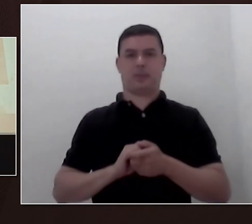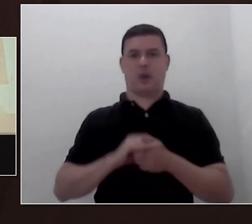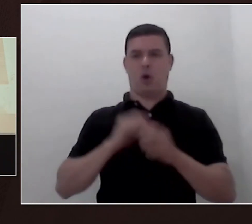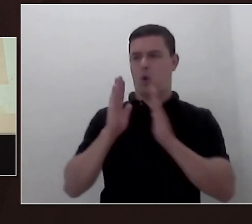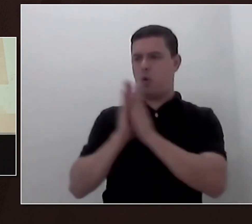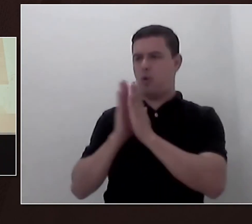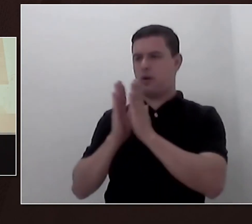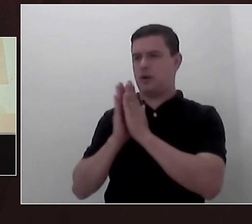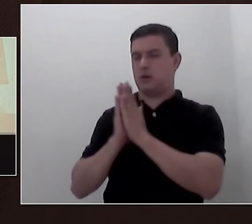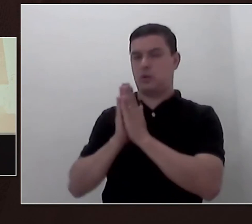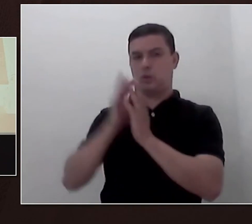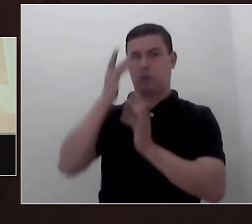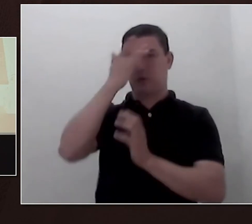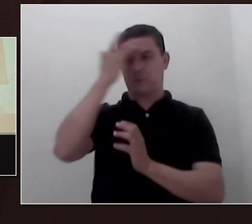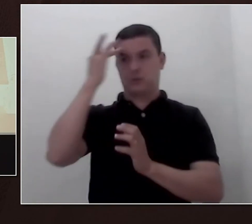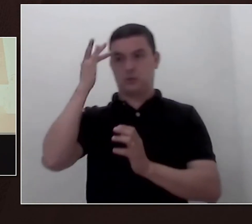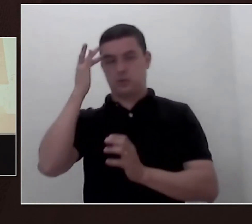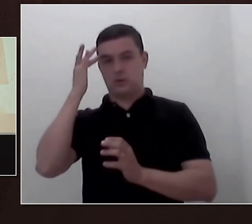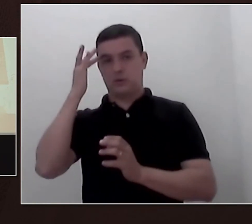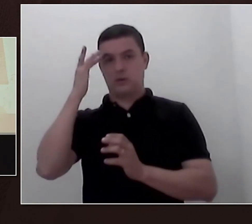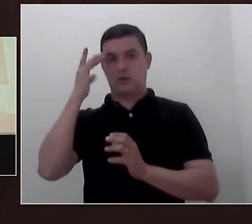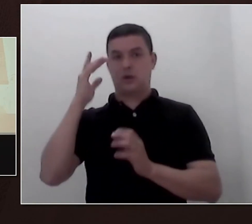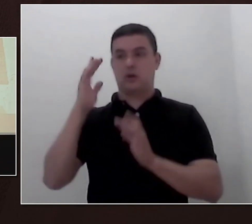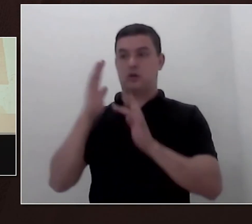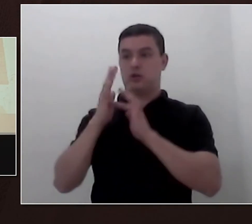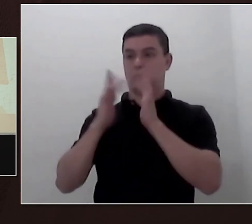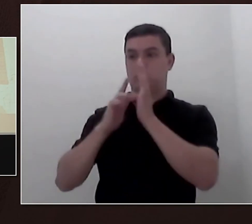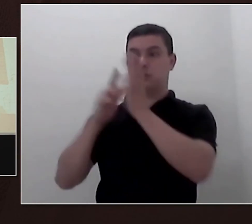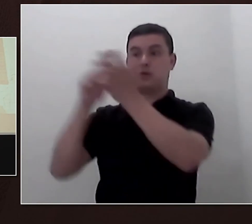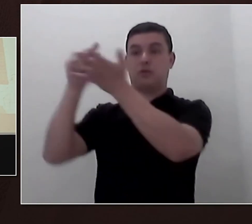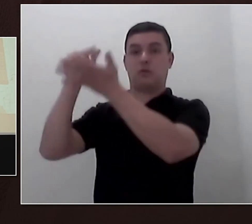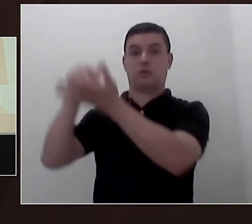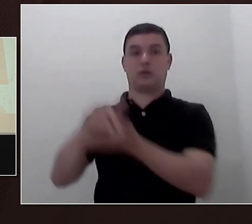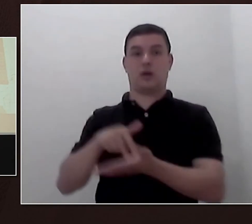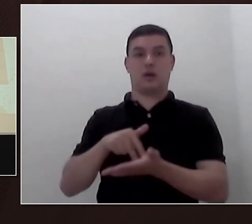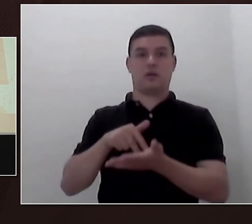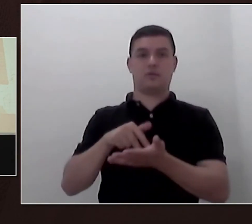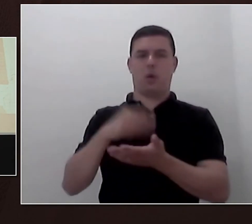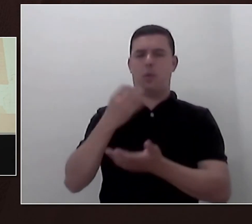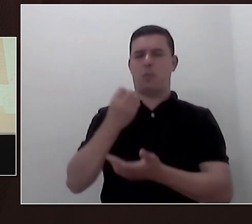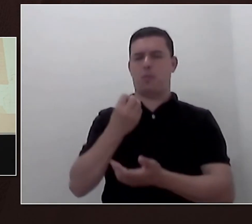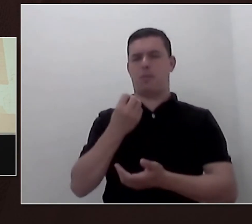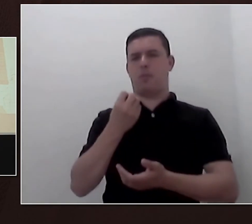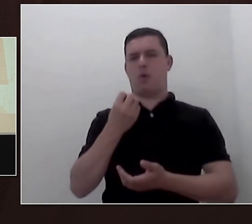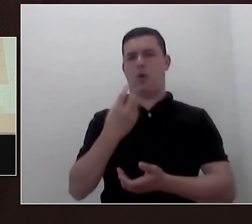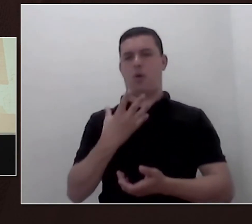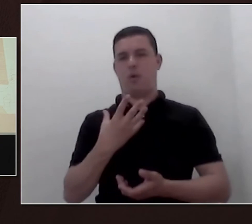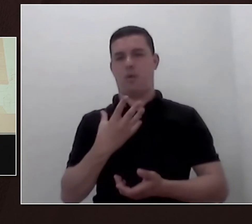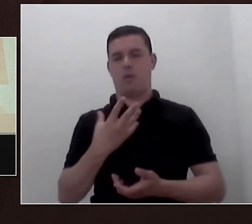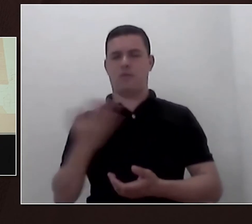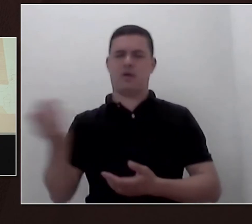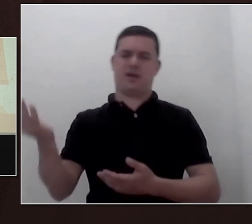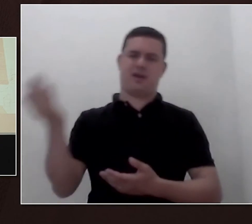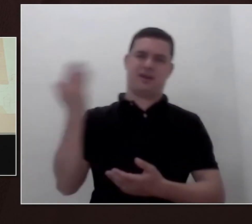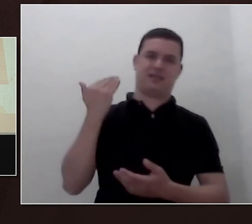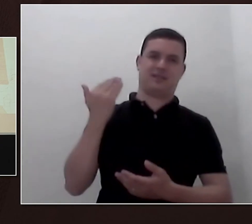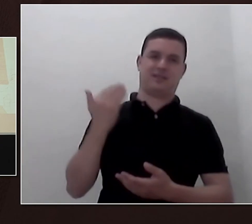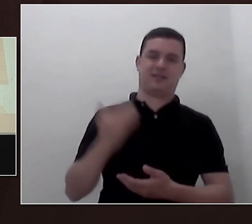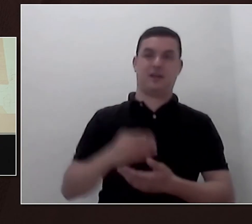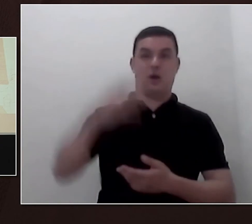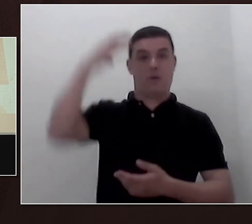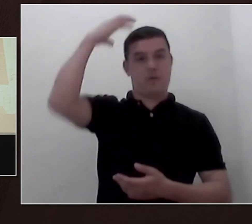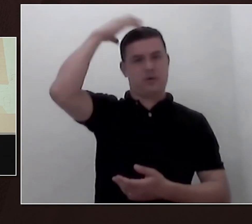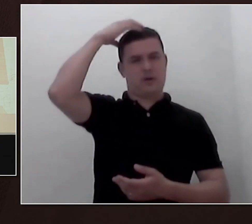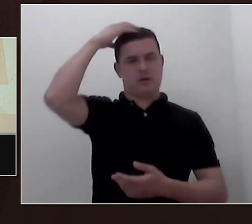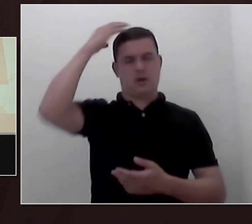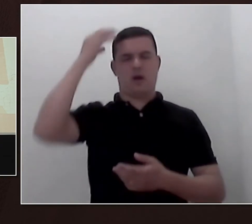pessoas, irmãos, quando o Senhor voltar, o Senhor vai falar: bem-aventurado servo bom e fiel. Né, isso com relação à